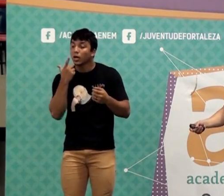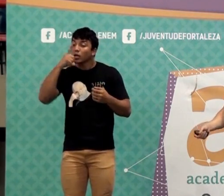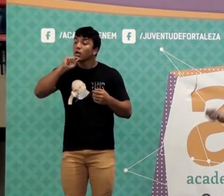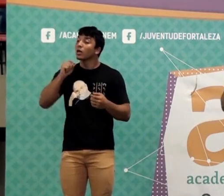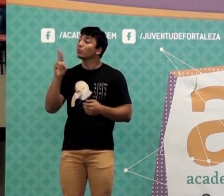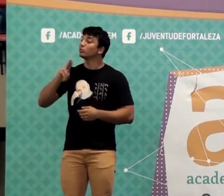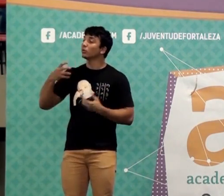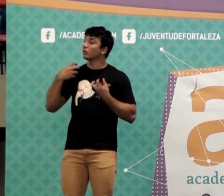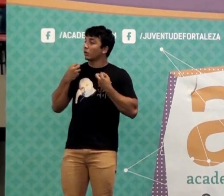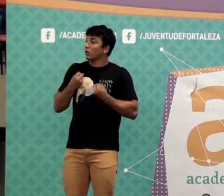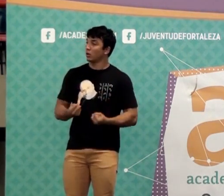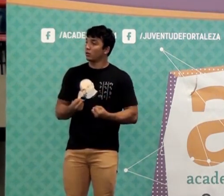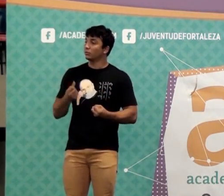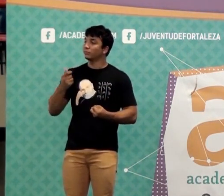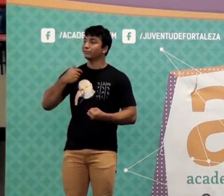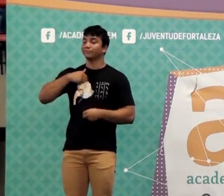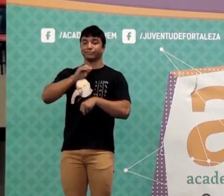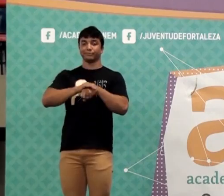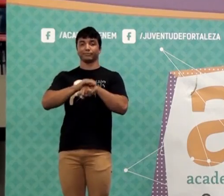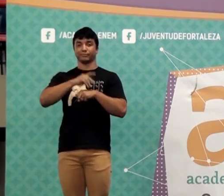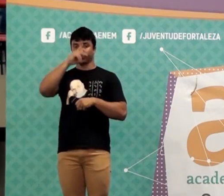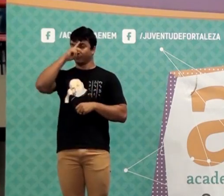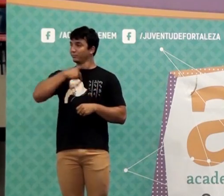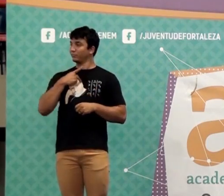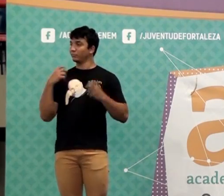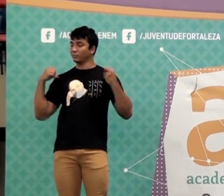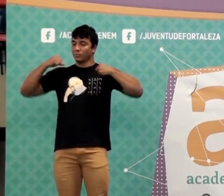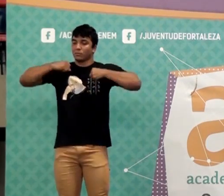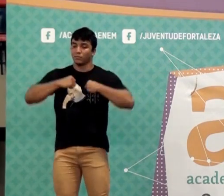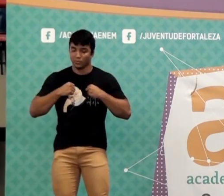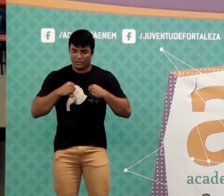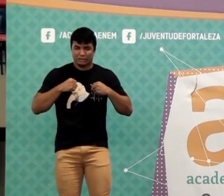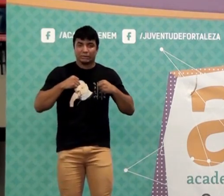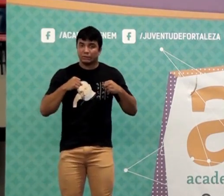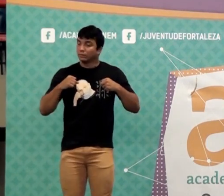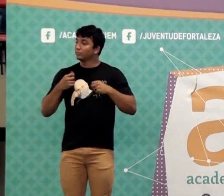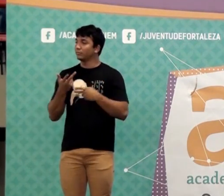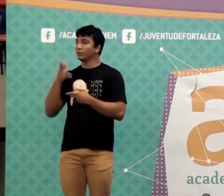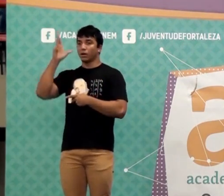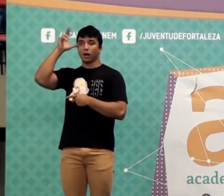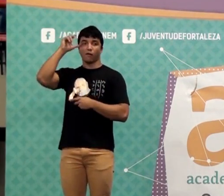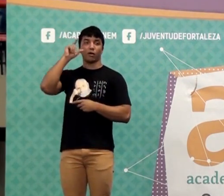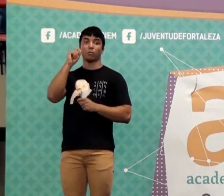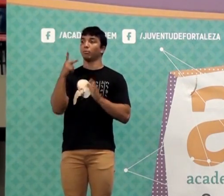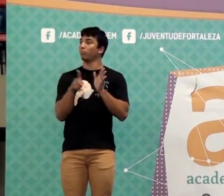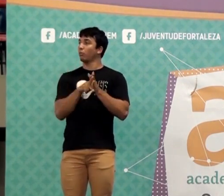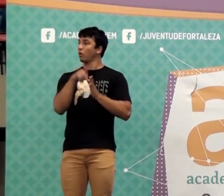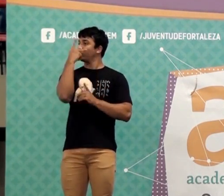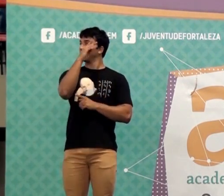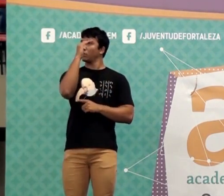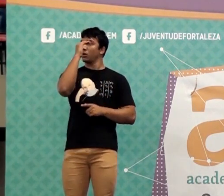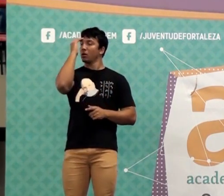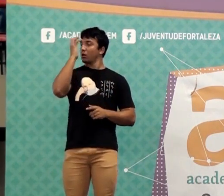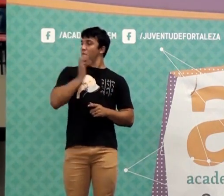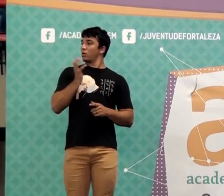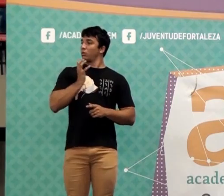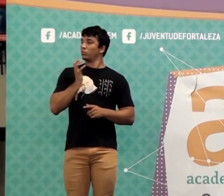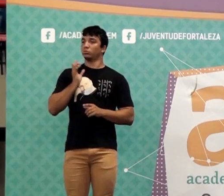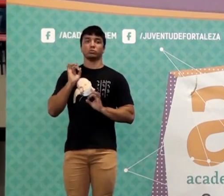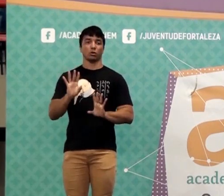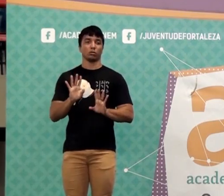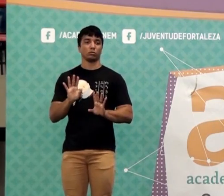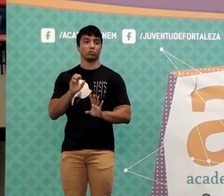do cavalo? Tu. Então o cavalo se tornou uma coisa o quê? Nobre. Só os nobres tinham